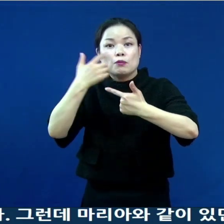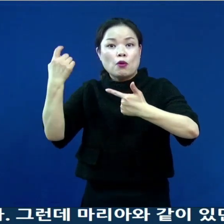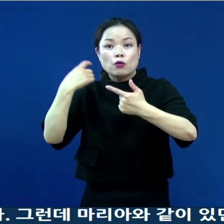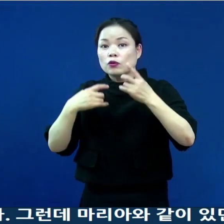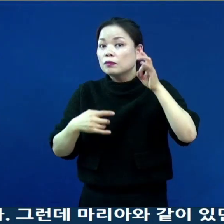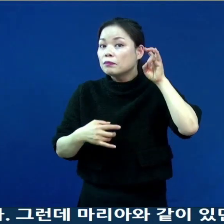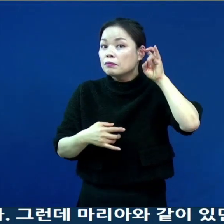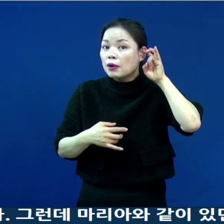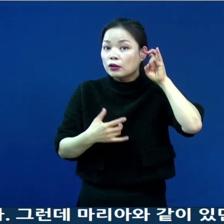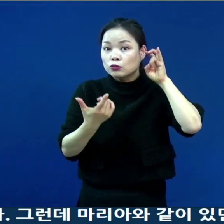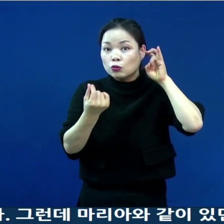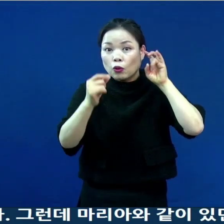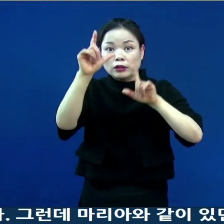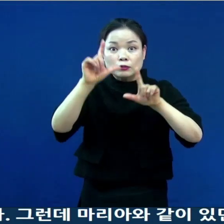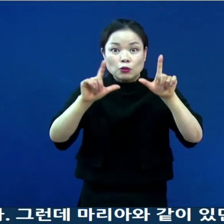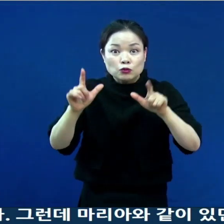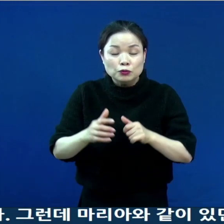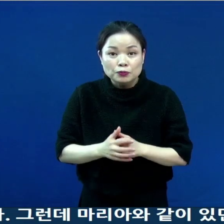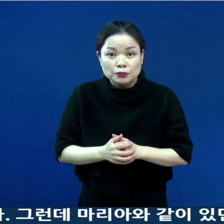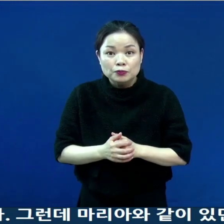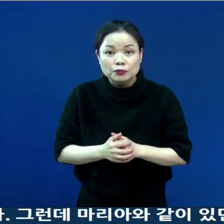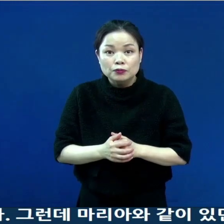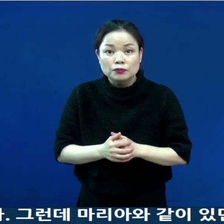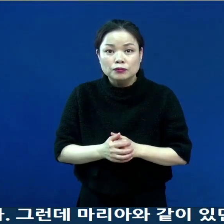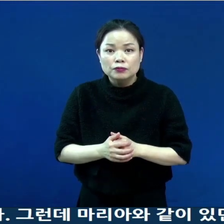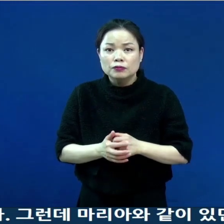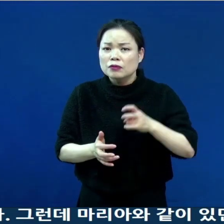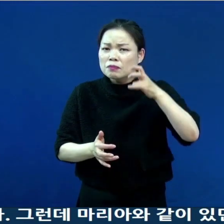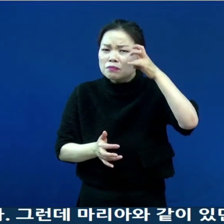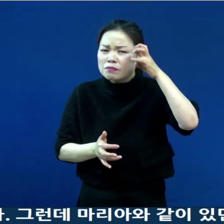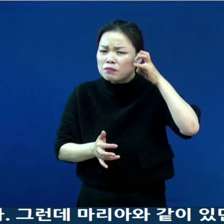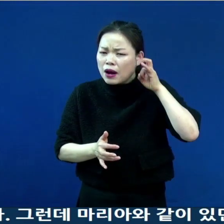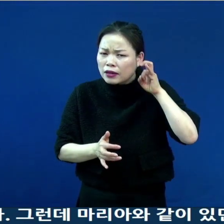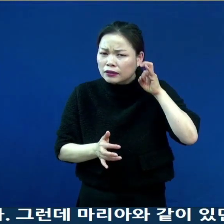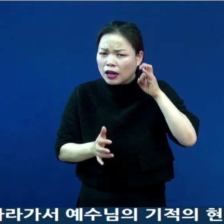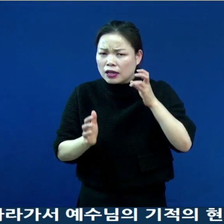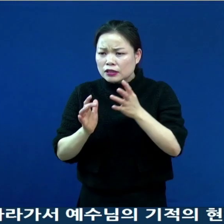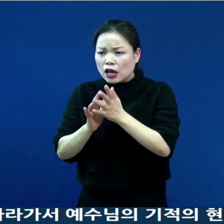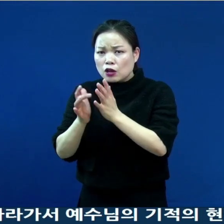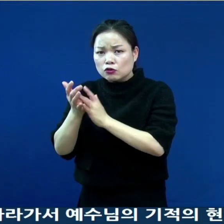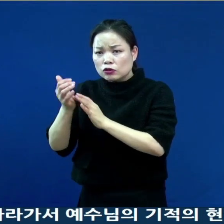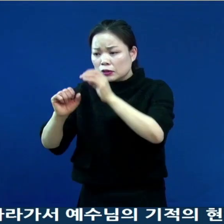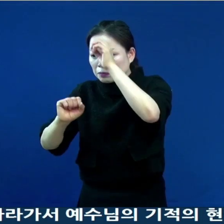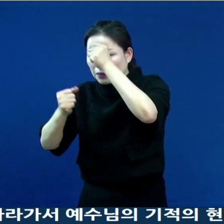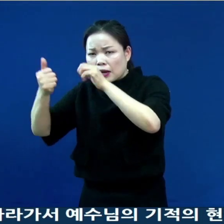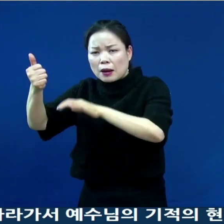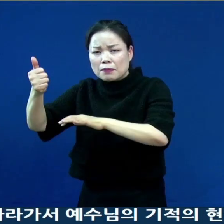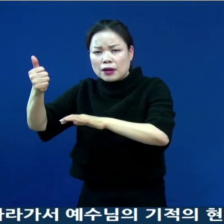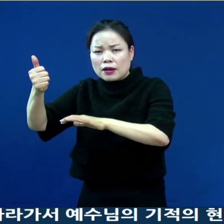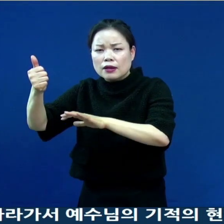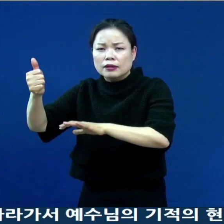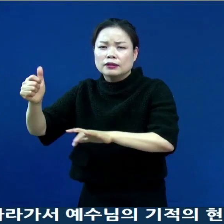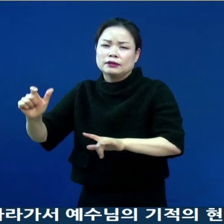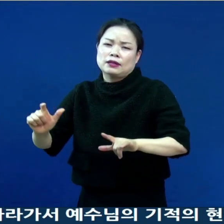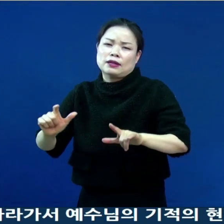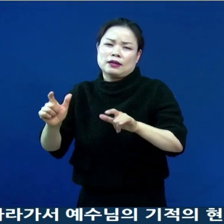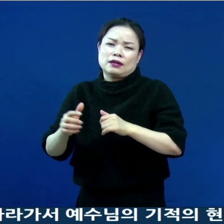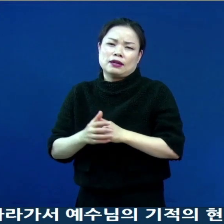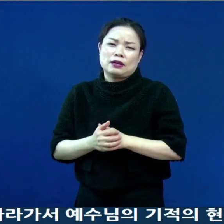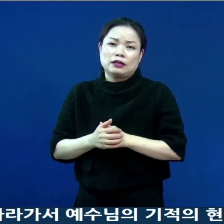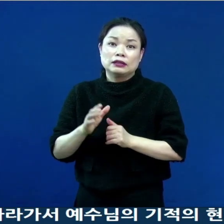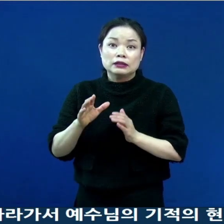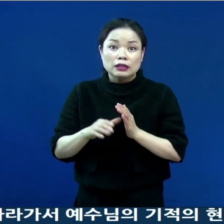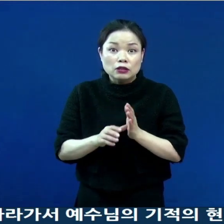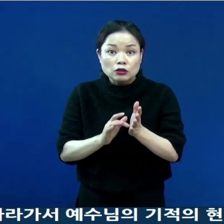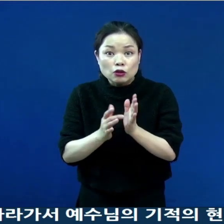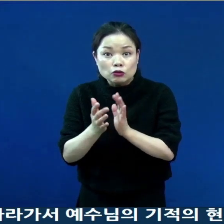마리아 똑같은 모습이에요. 마리아는 늘 예수님 발 앞에 엎드리는 삶을 사는 거예요. 그래서